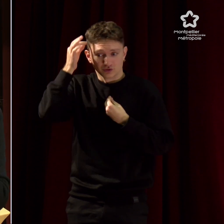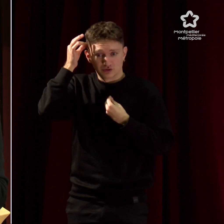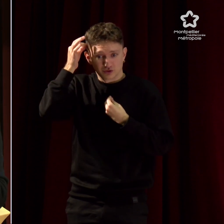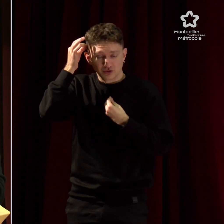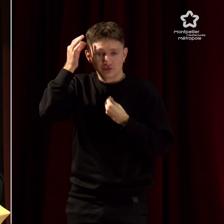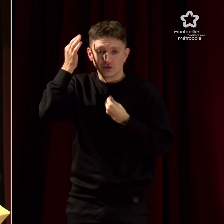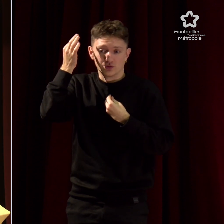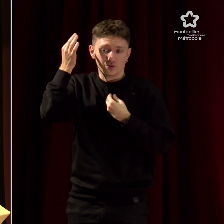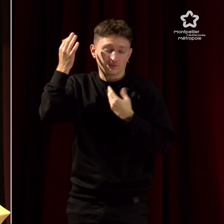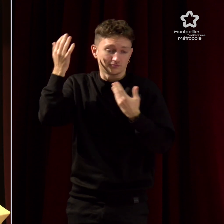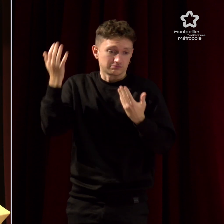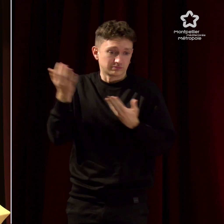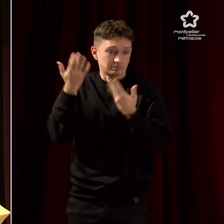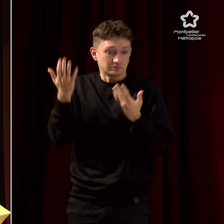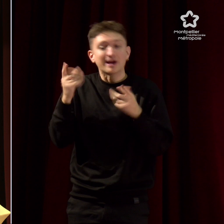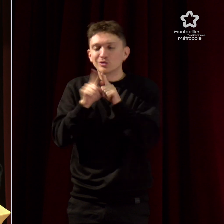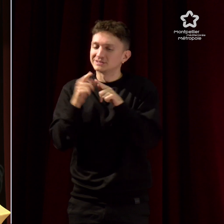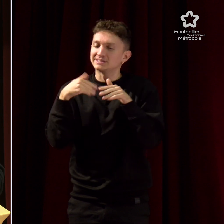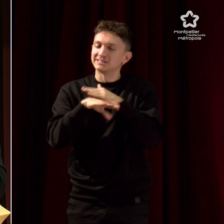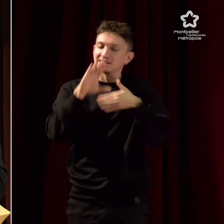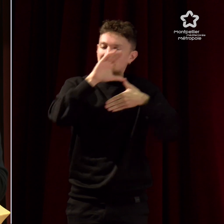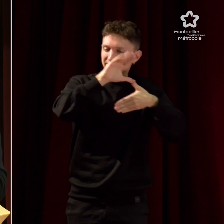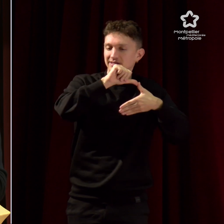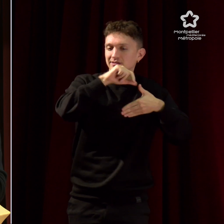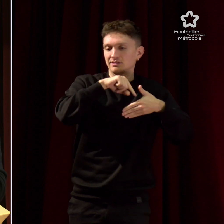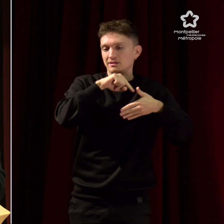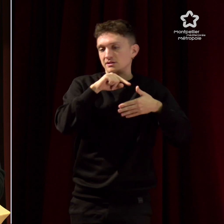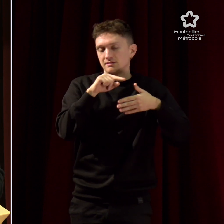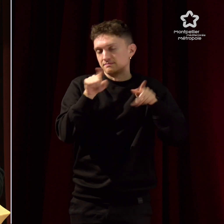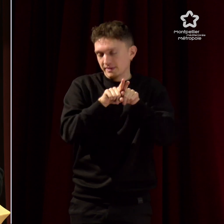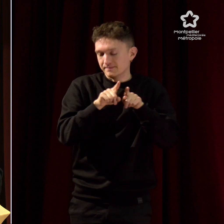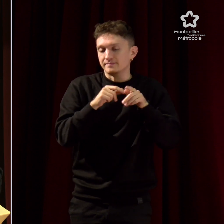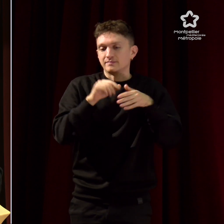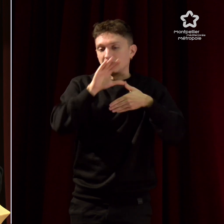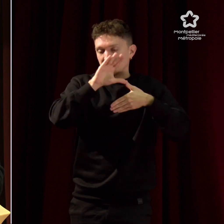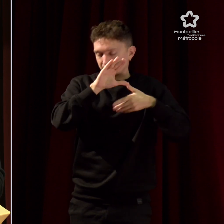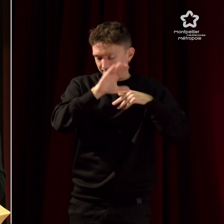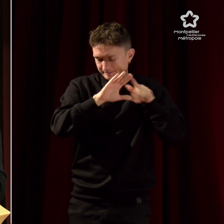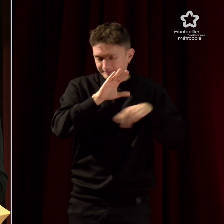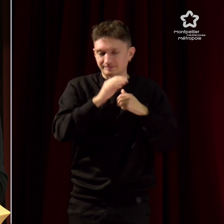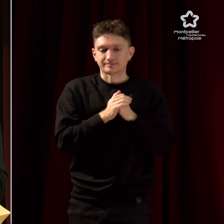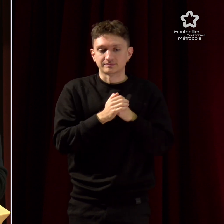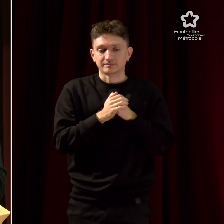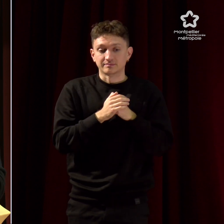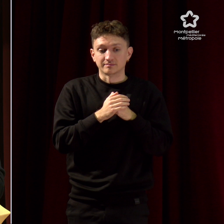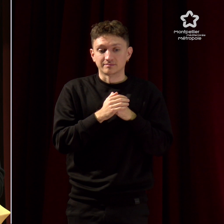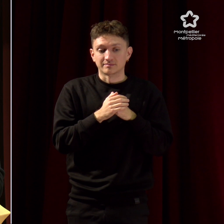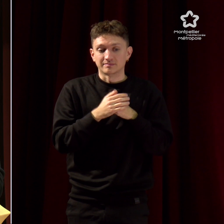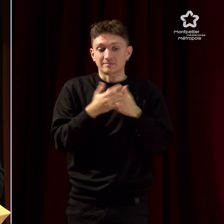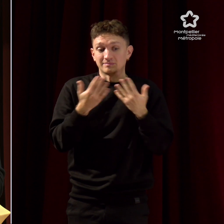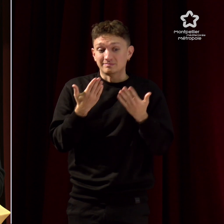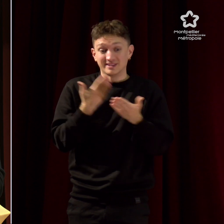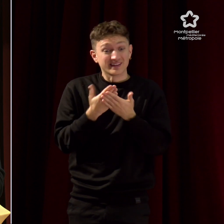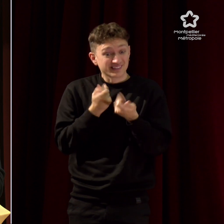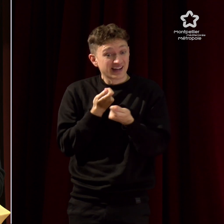aussi du coup chez les gens d'Amérique. Et là, c'est pas une adaptation, c'est un tour que nous fait la